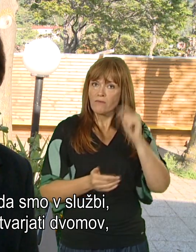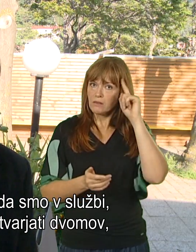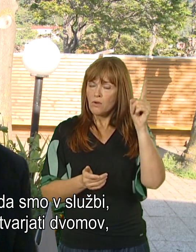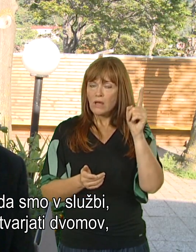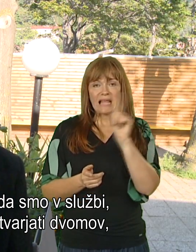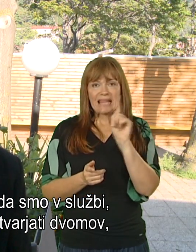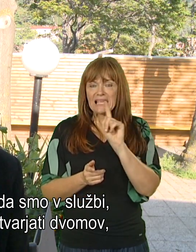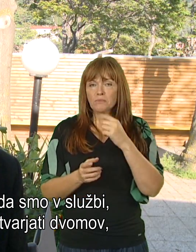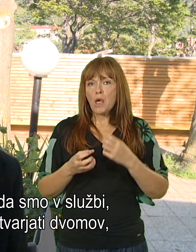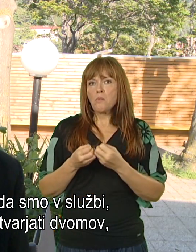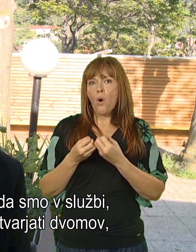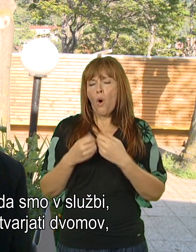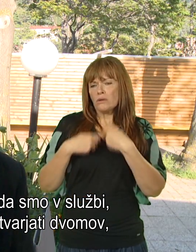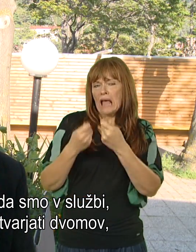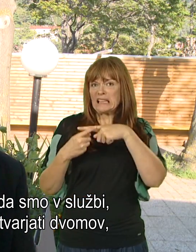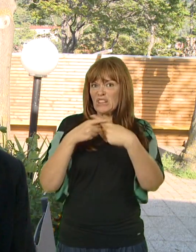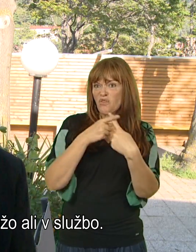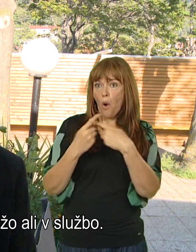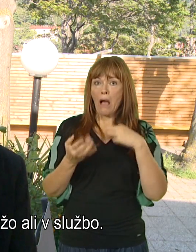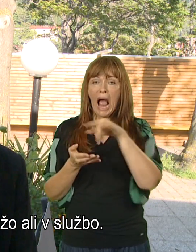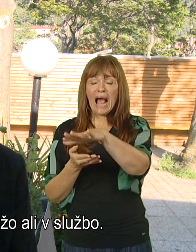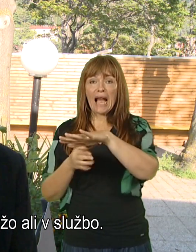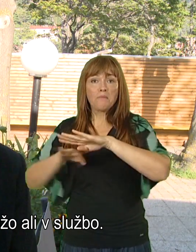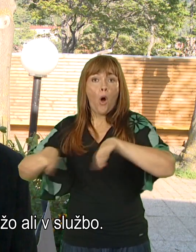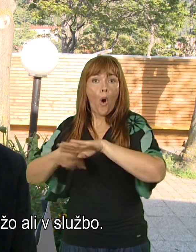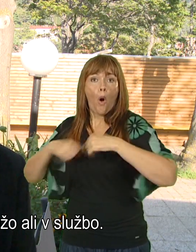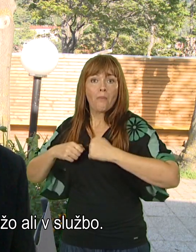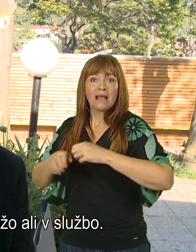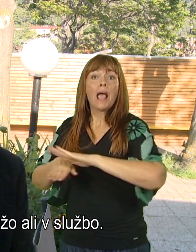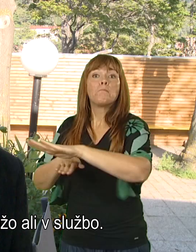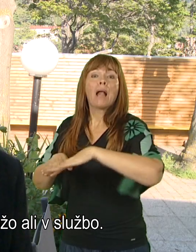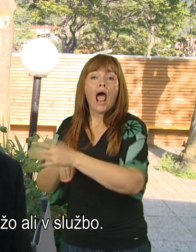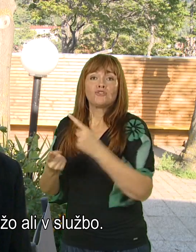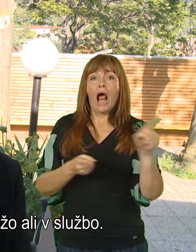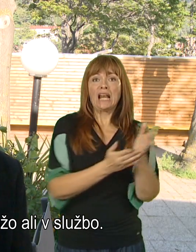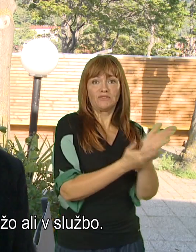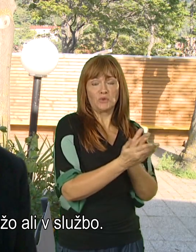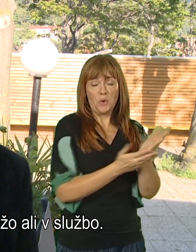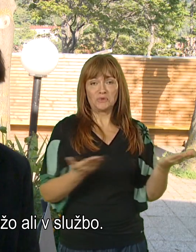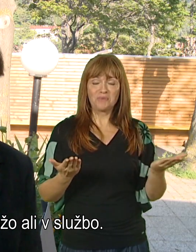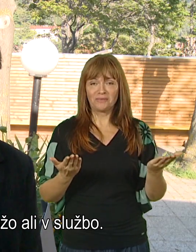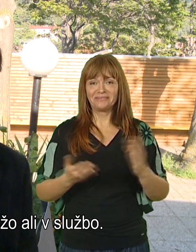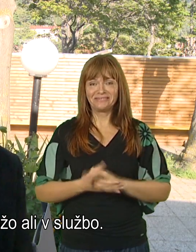se, ne smemo ustvarjati dvomov, ali gremo na plažo ali v službo.